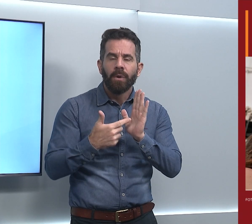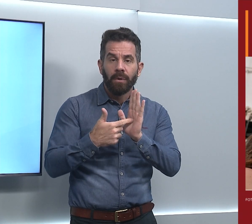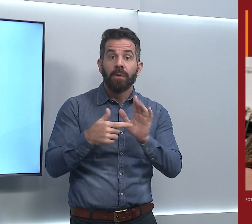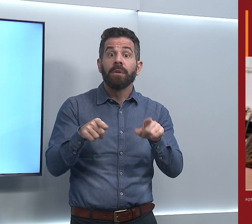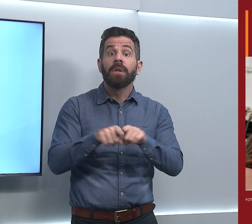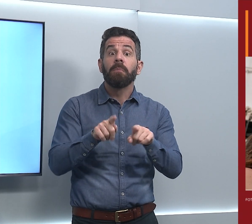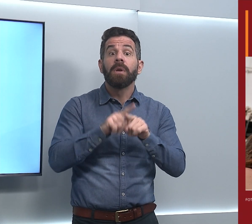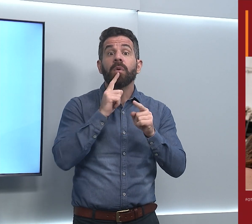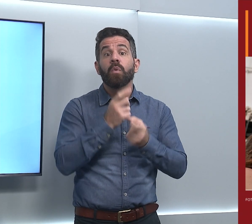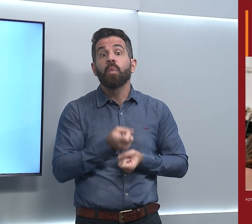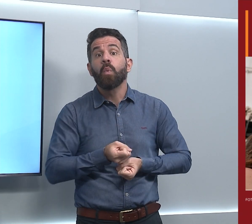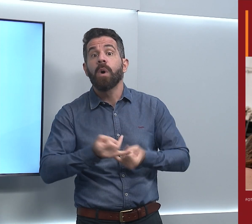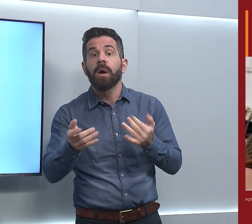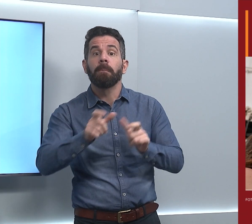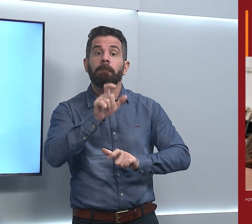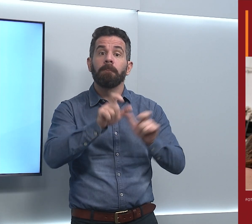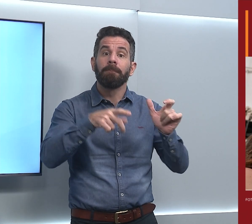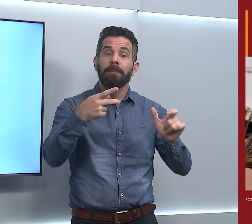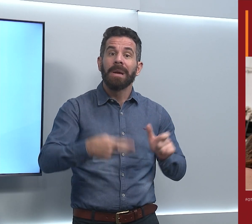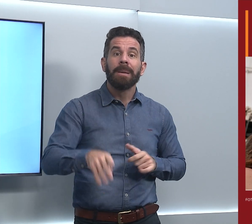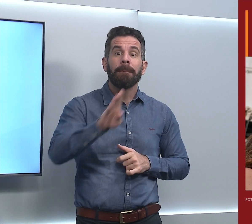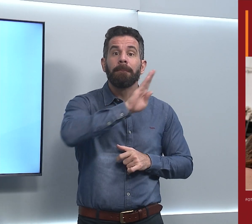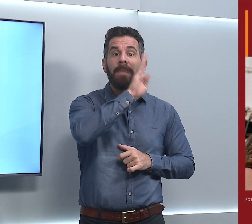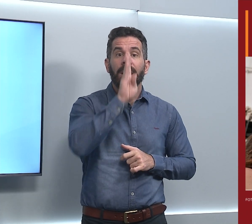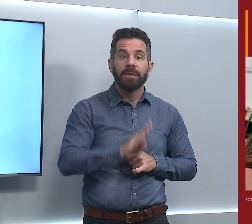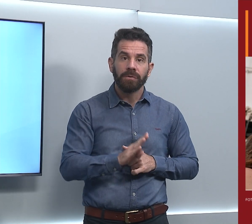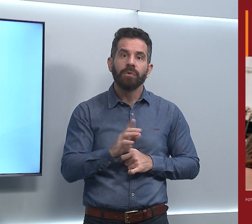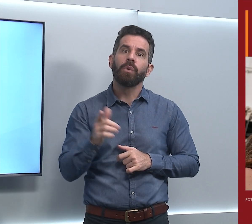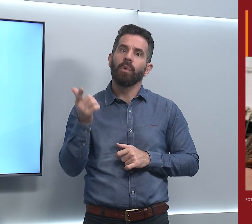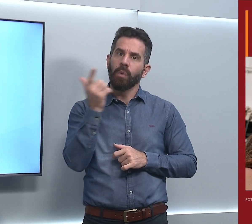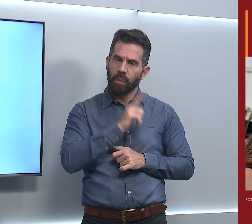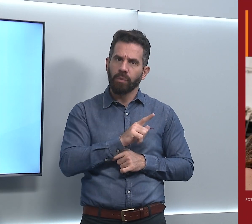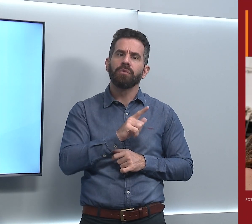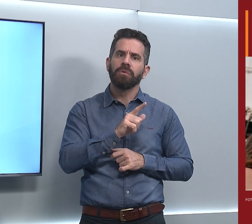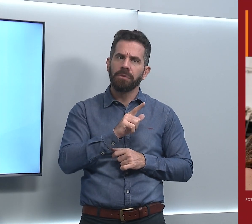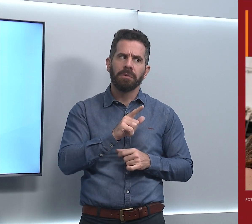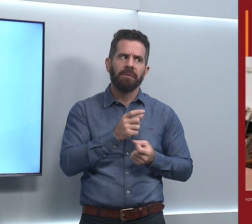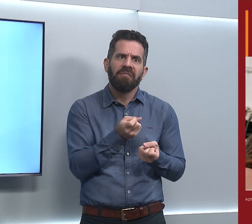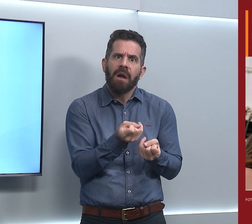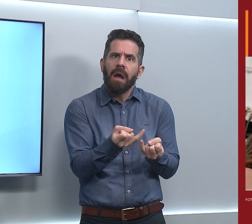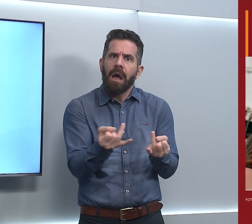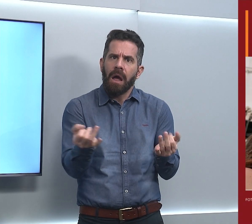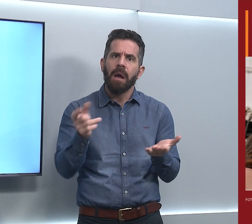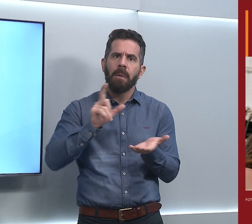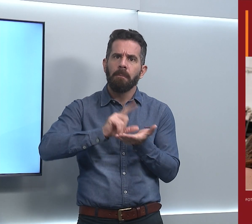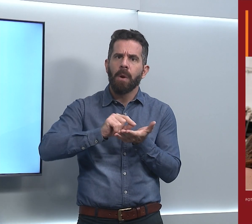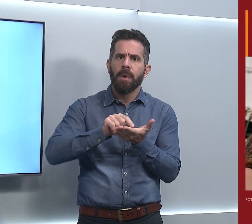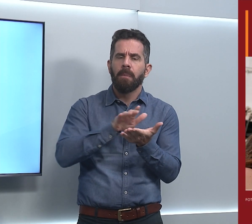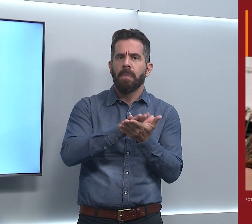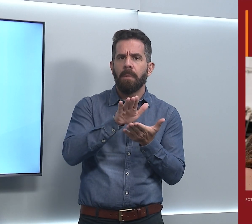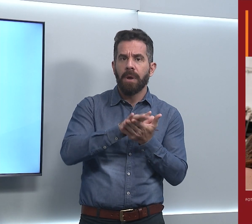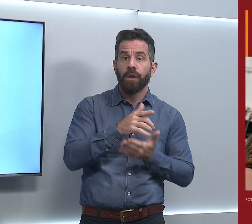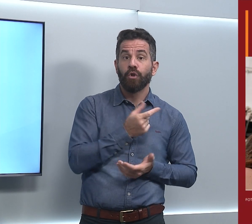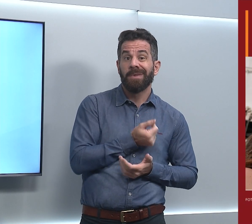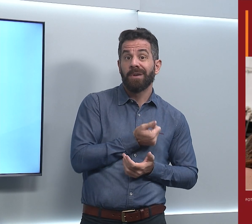na quantidade de pesquisadores brasileiros que publicaram artigos na última década. Em